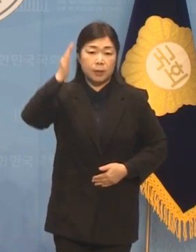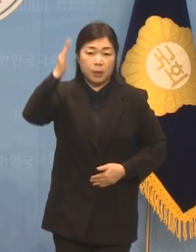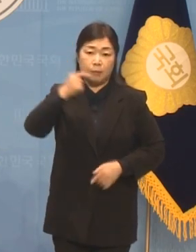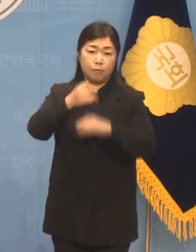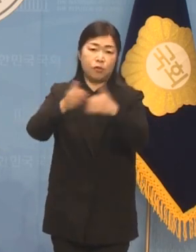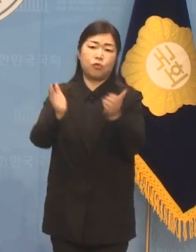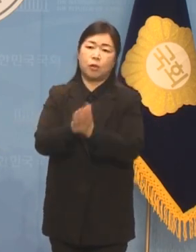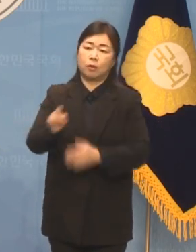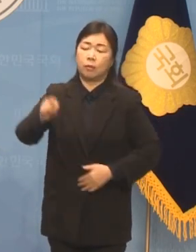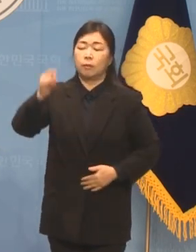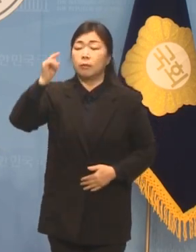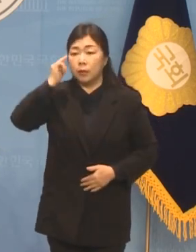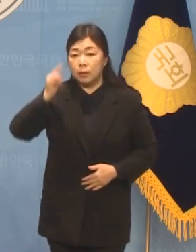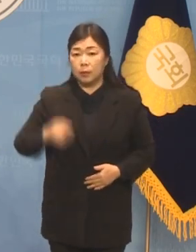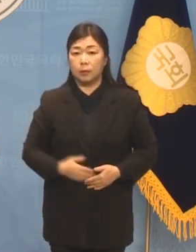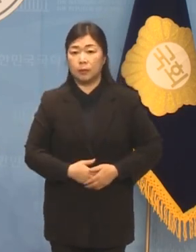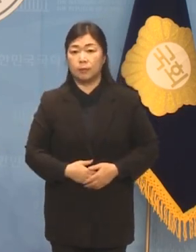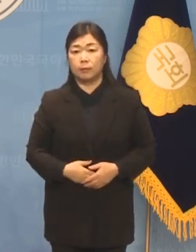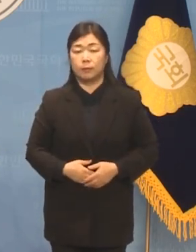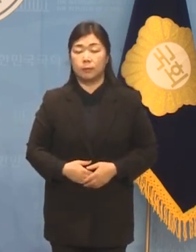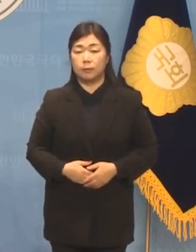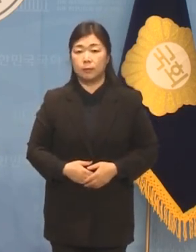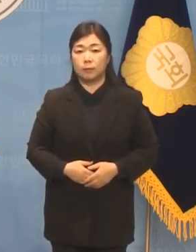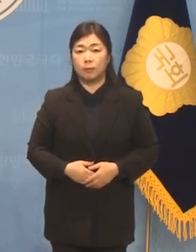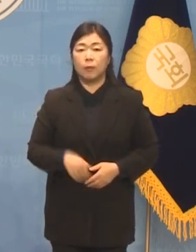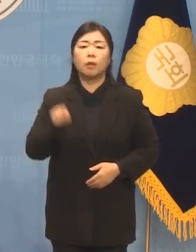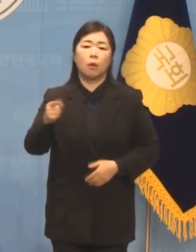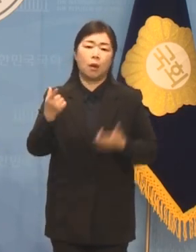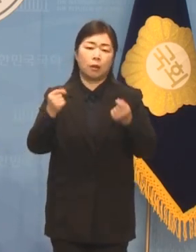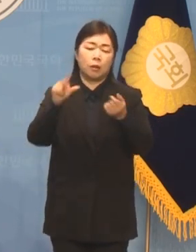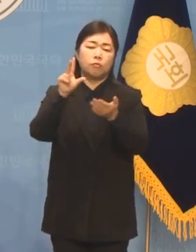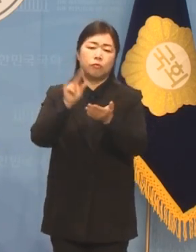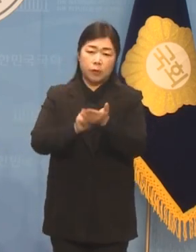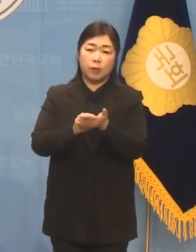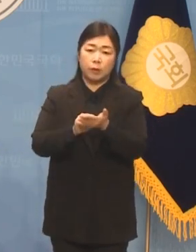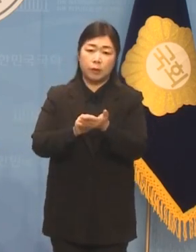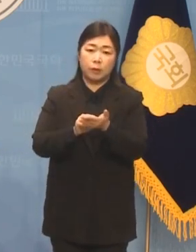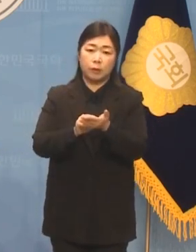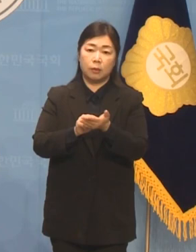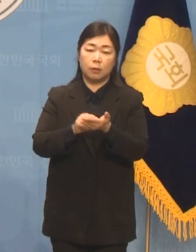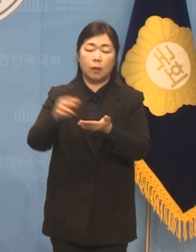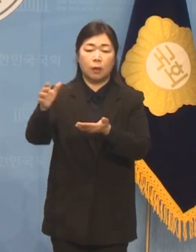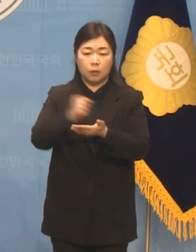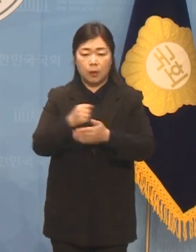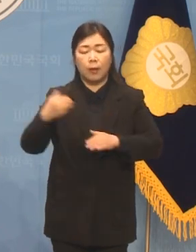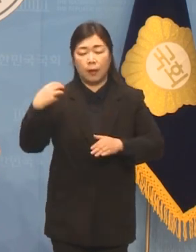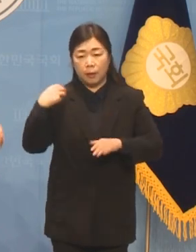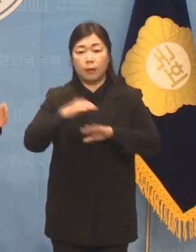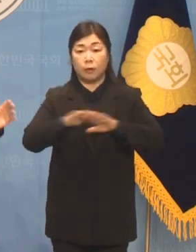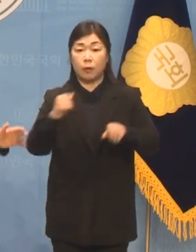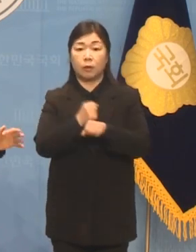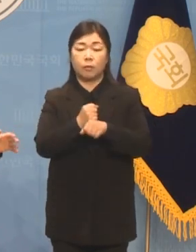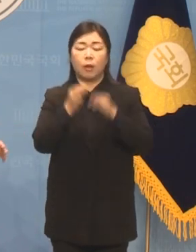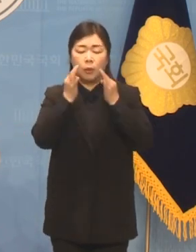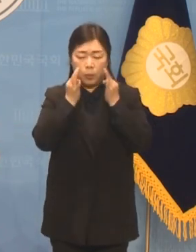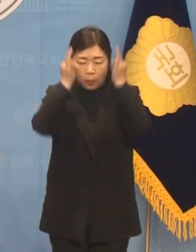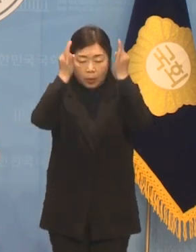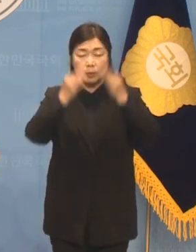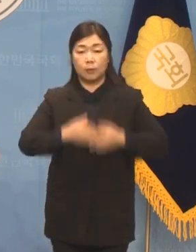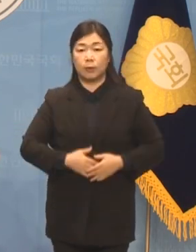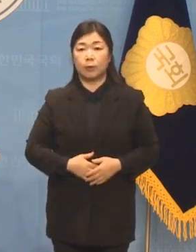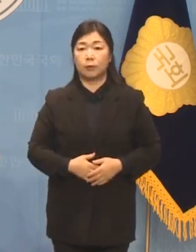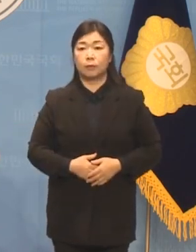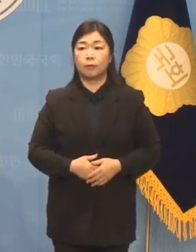민주당은 누구입니까? 바로 이런 문제를 당면한 과제로서 해결하겠습니다. 노력하겠습니다.